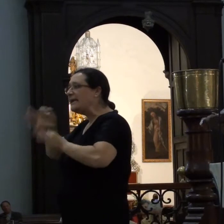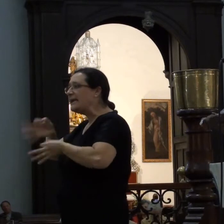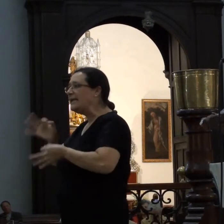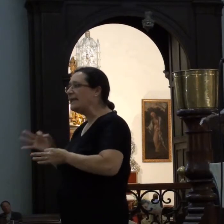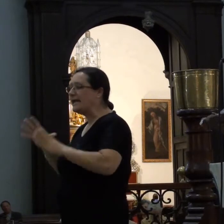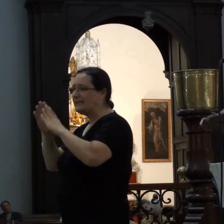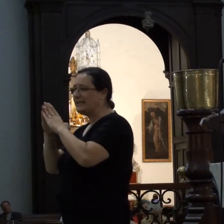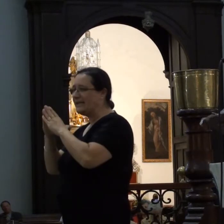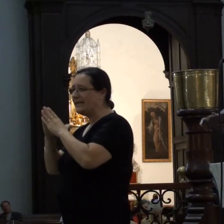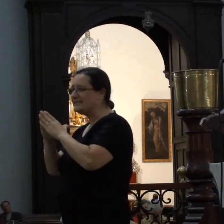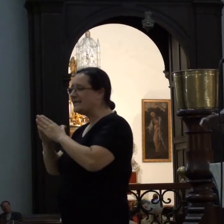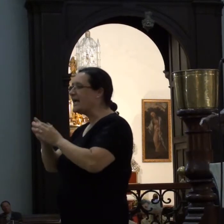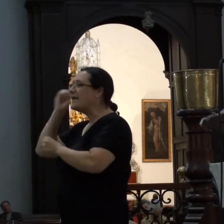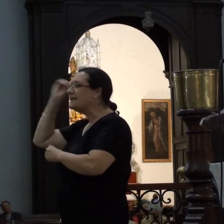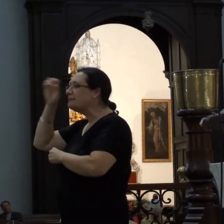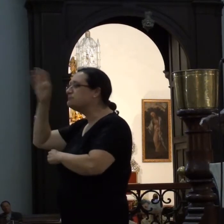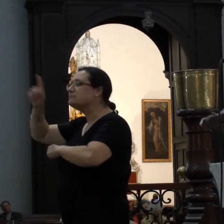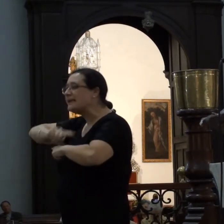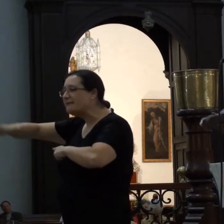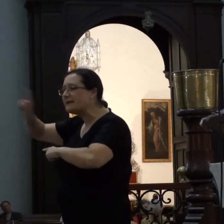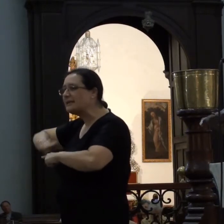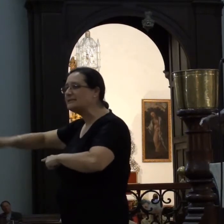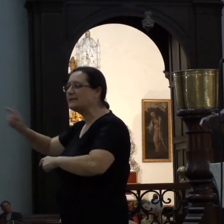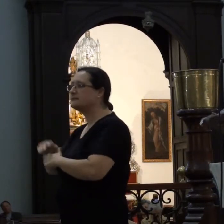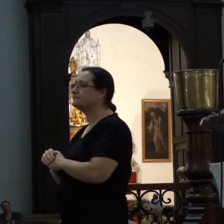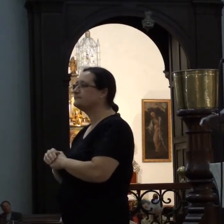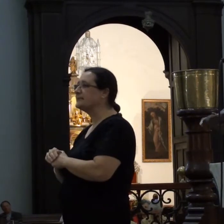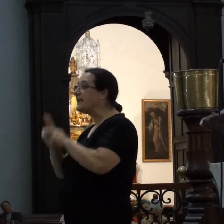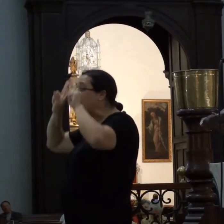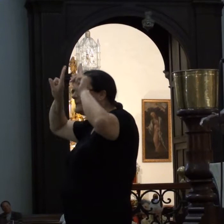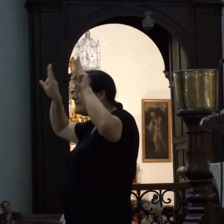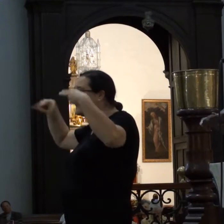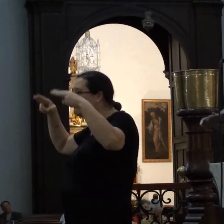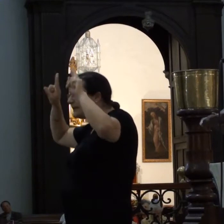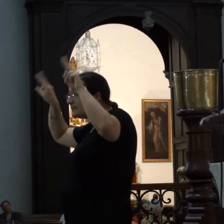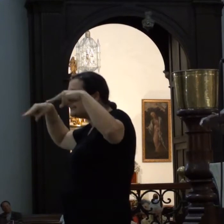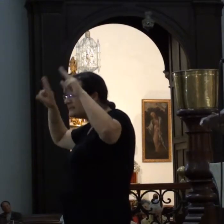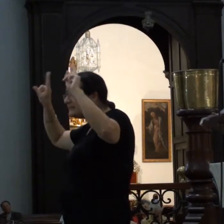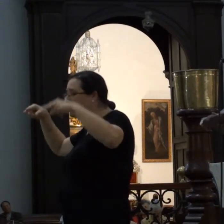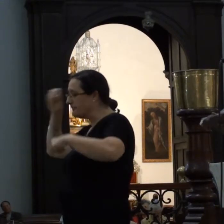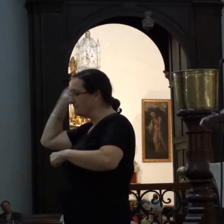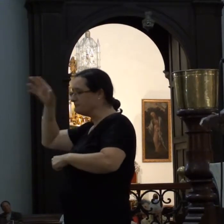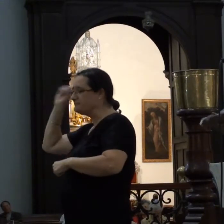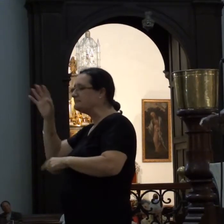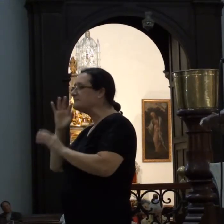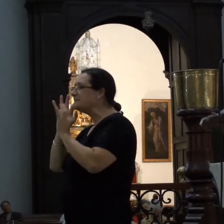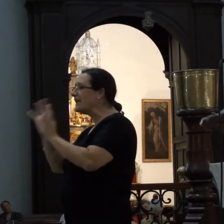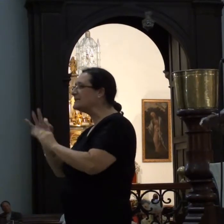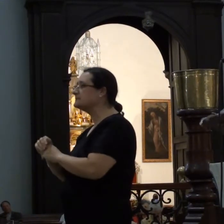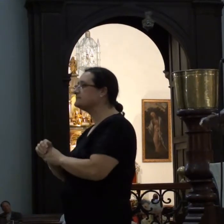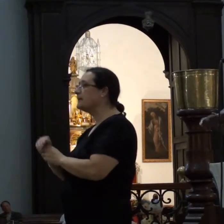y evangelizador el título de esta reflexión como se acaba de decir es